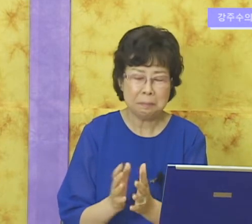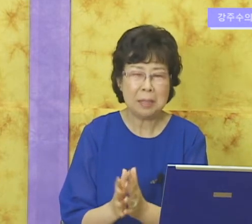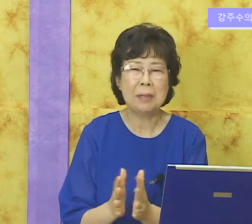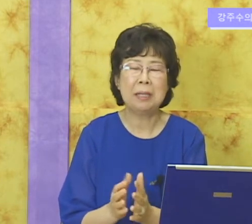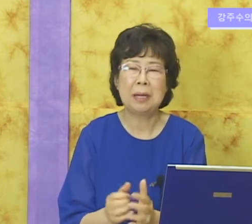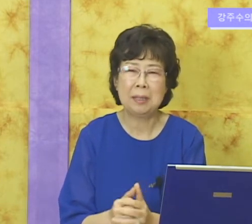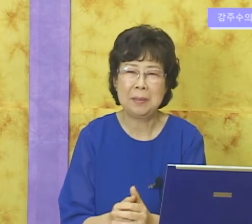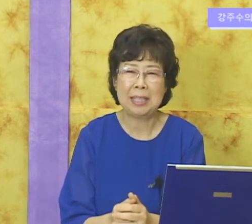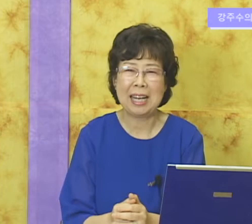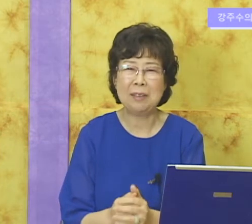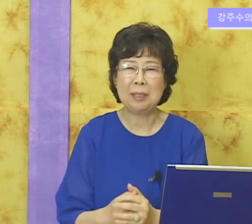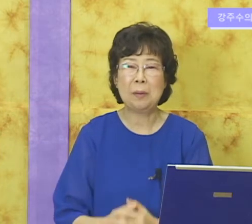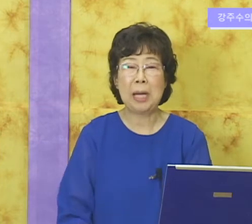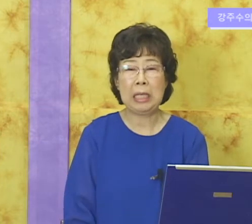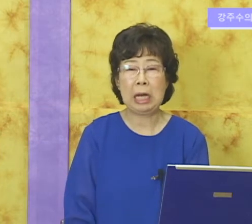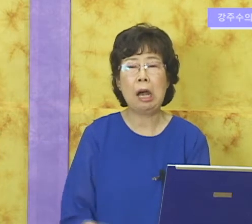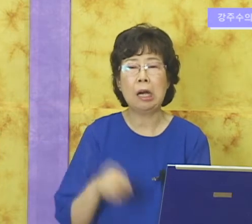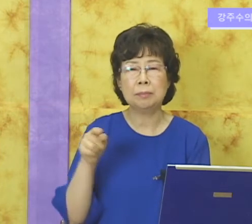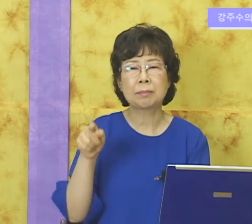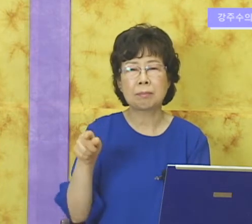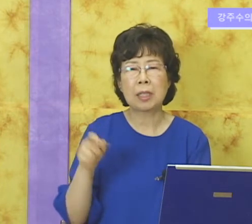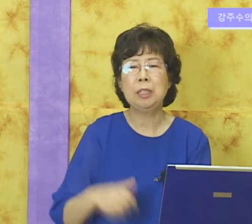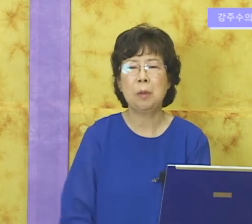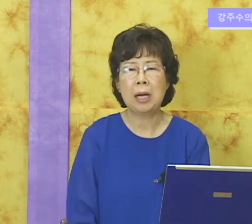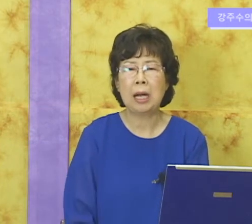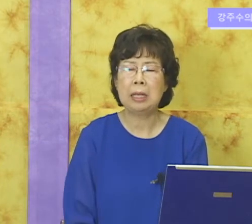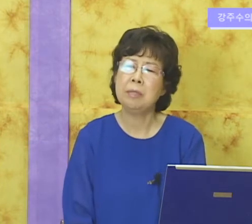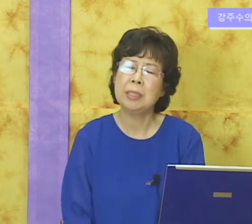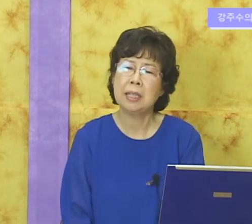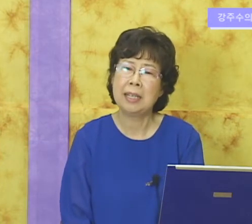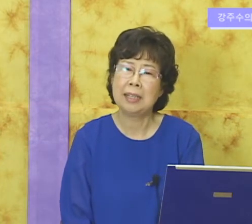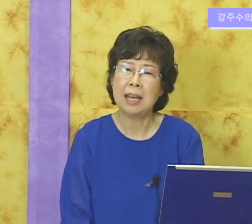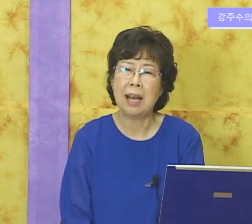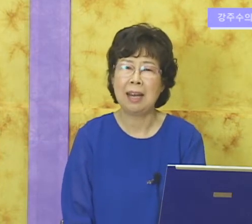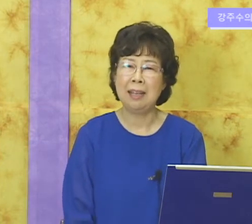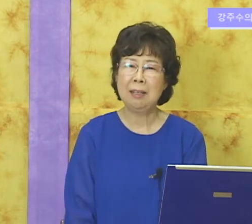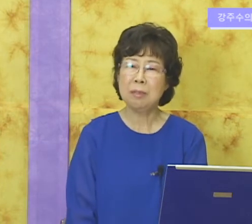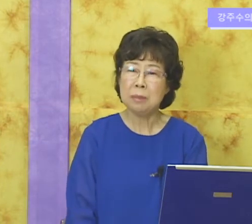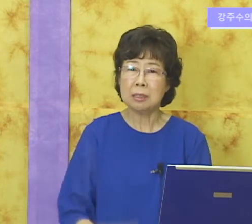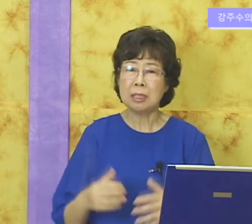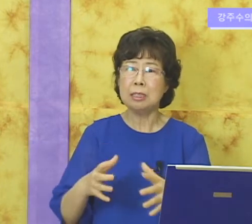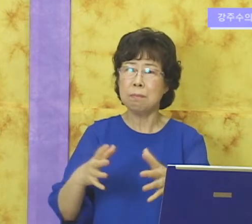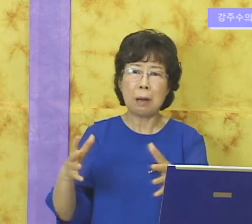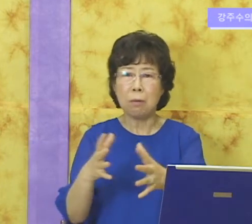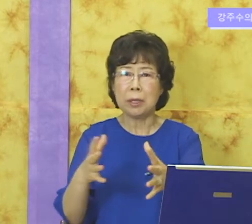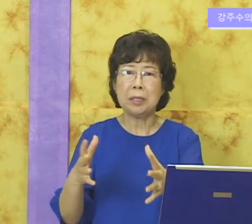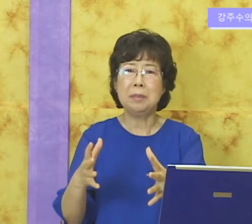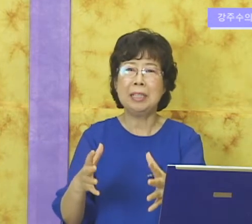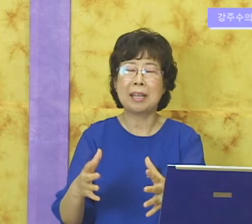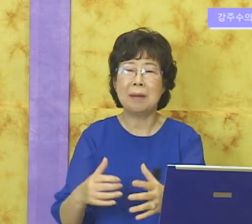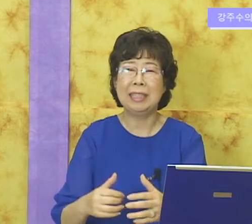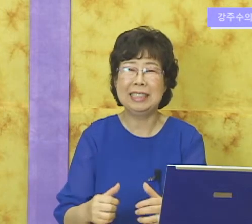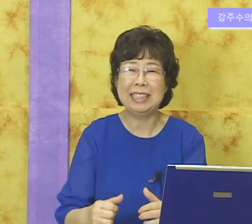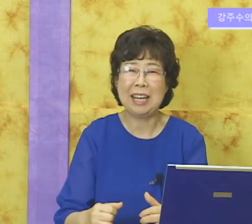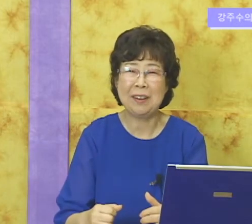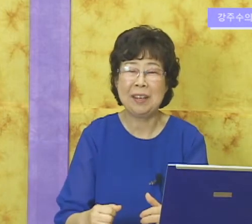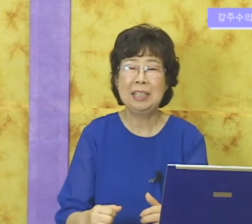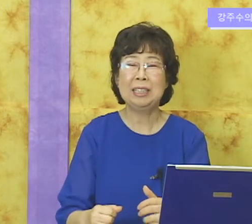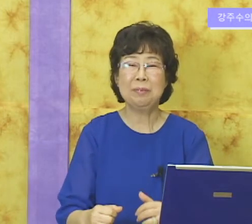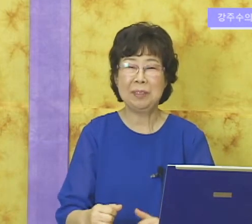매일 만나고 가다 보니까 우리 농아인이 니도 하나 이름이 있어야 되겠다. 그러면서 그 자리에서 바로 막 이름을 이렇게 만드는데요. 어떤